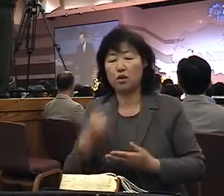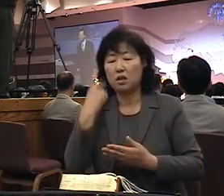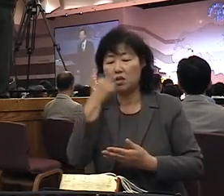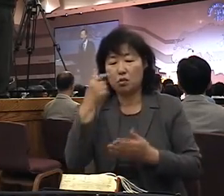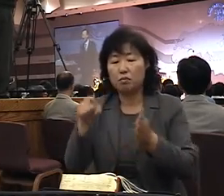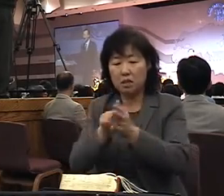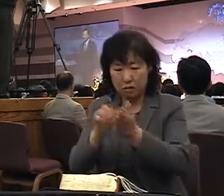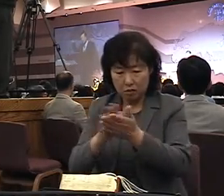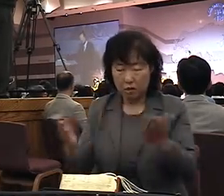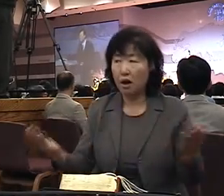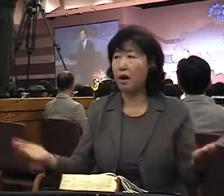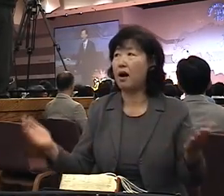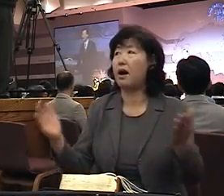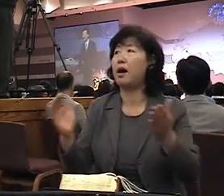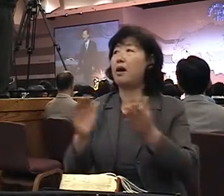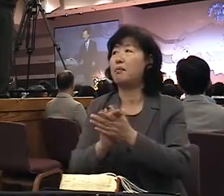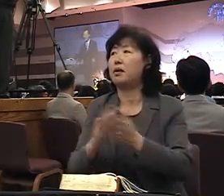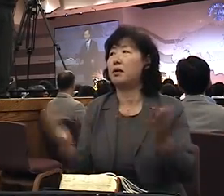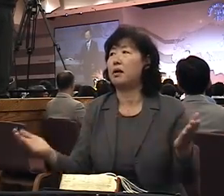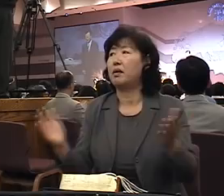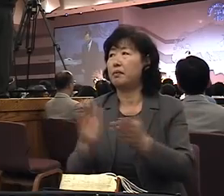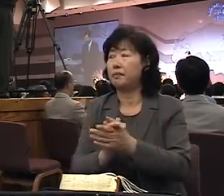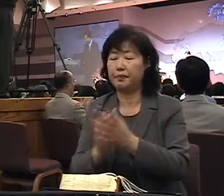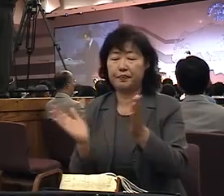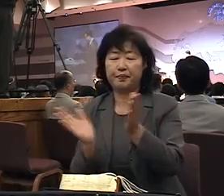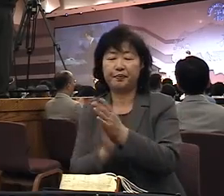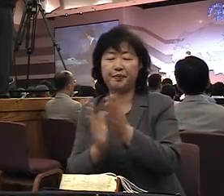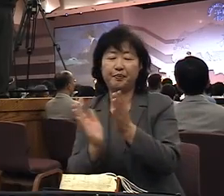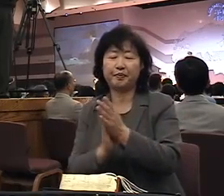믿습니다. 믿습니다. 믿습니다.